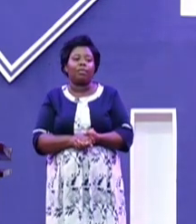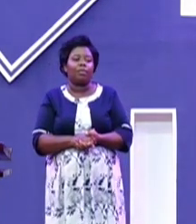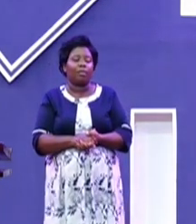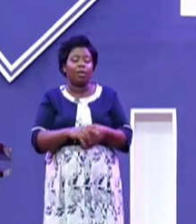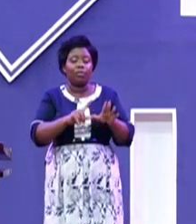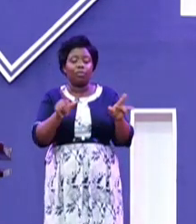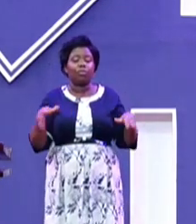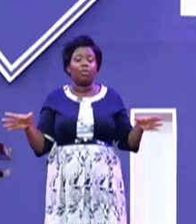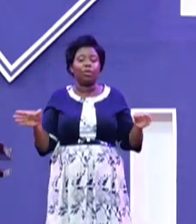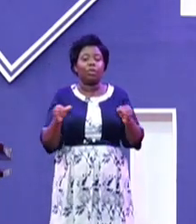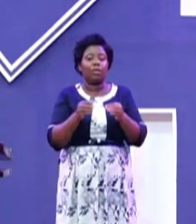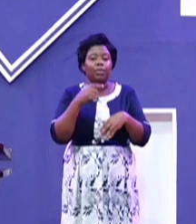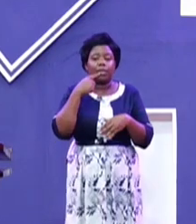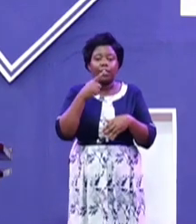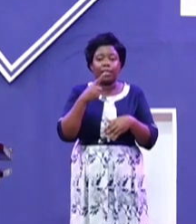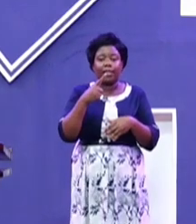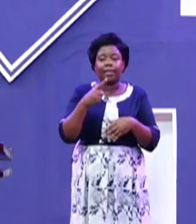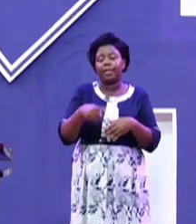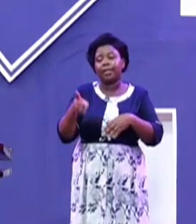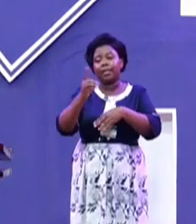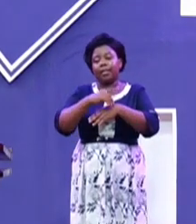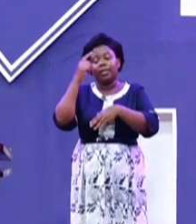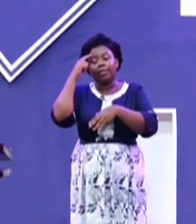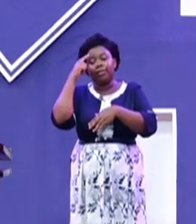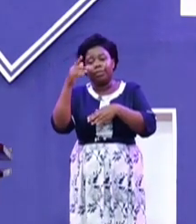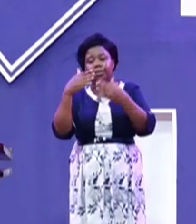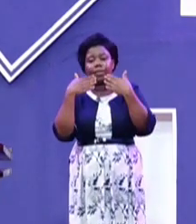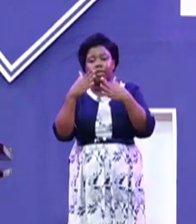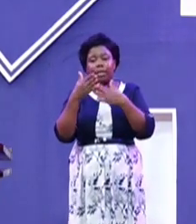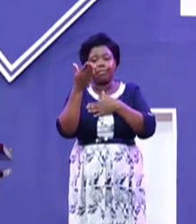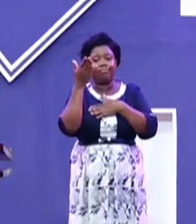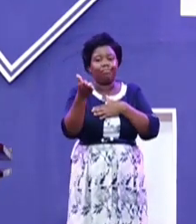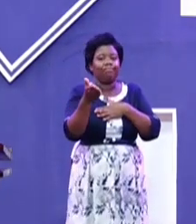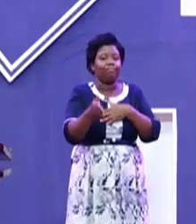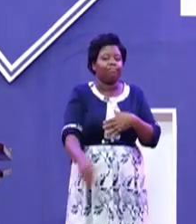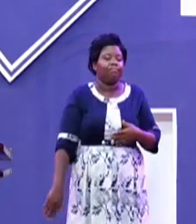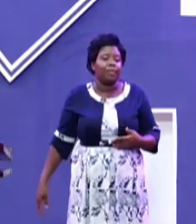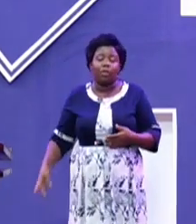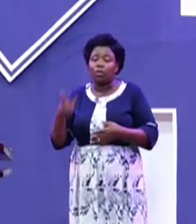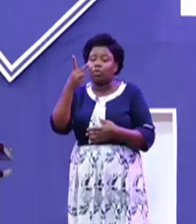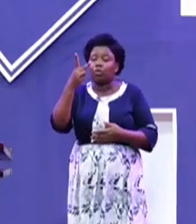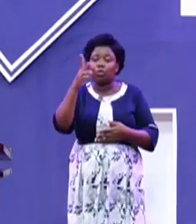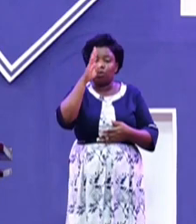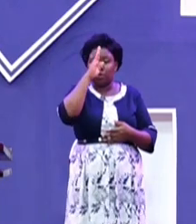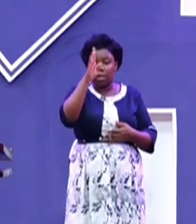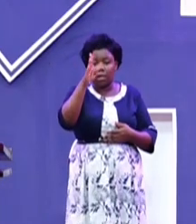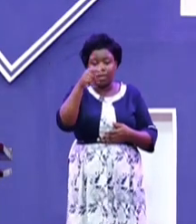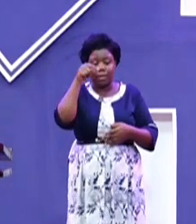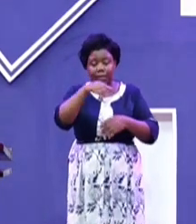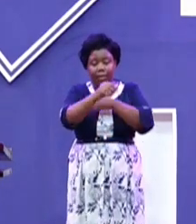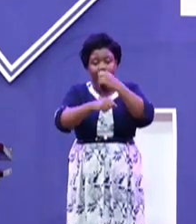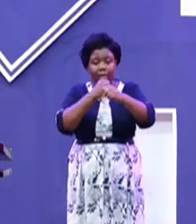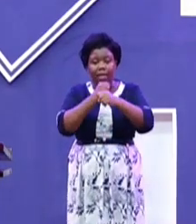tumaliriza nga tugamba nti ennaku z'okwebaza ziteekeddwawo. Ennaku bbiri mu mwaka guno